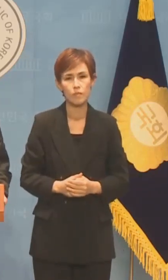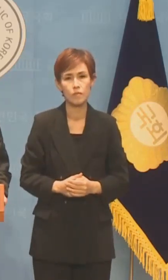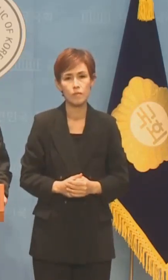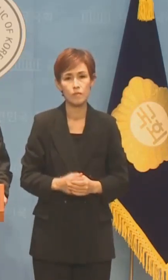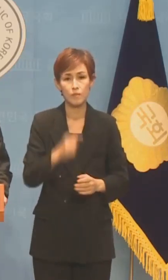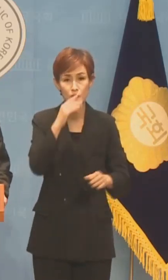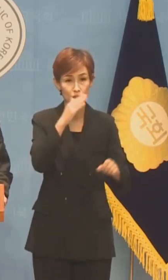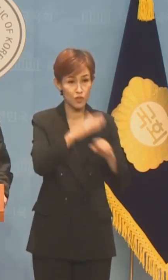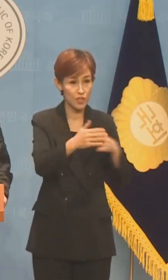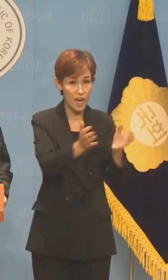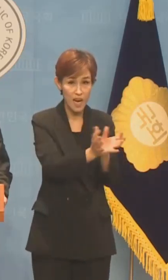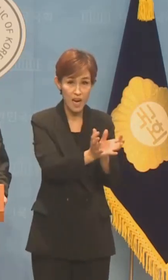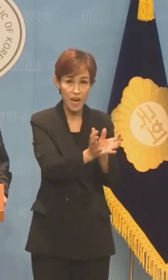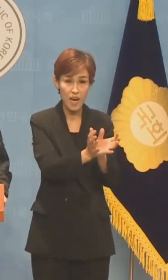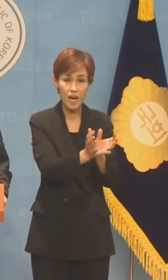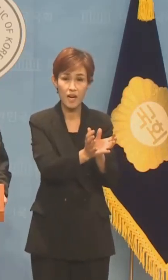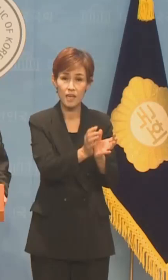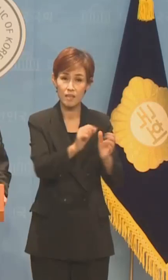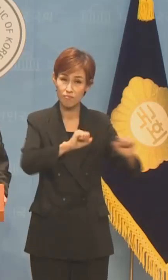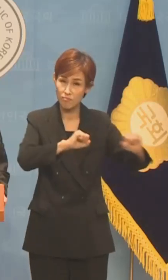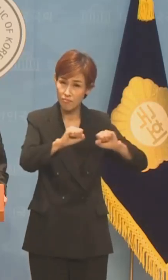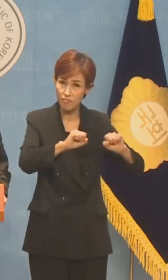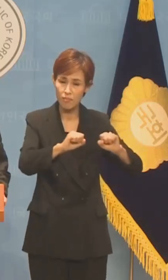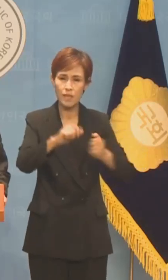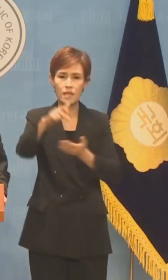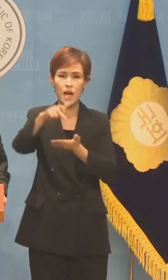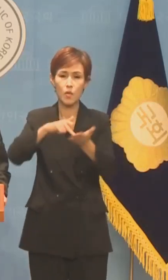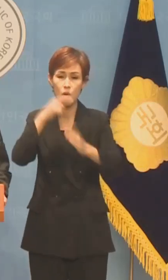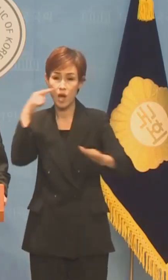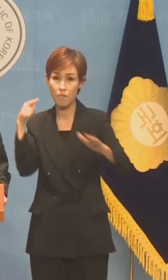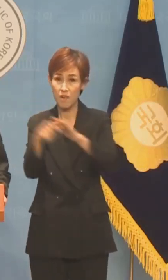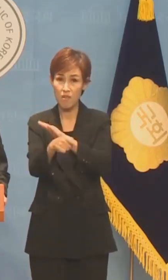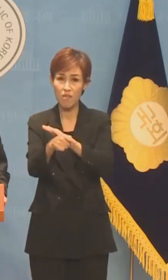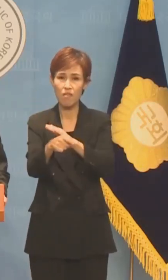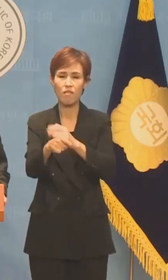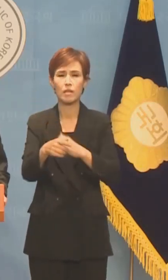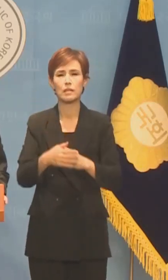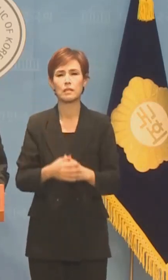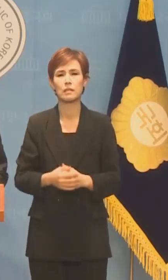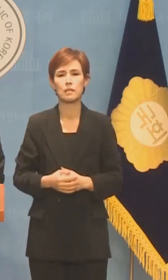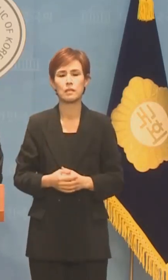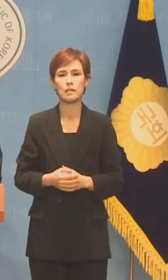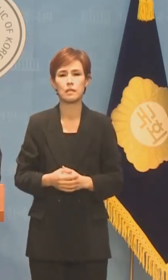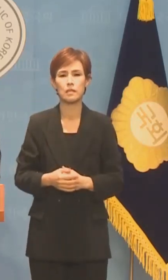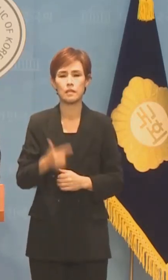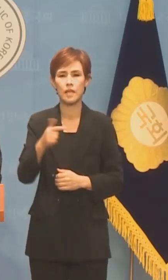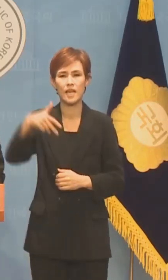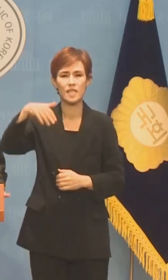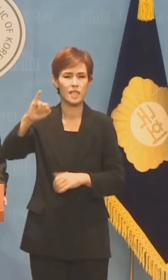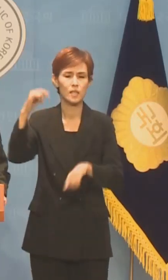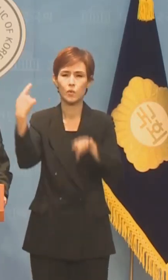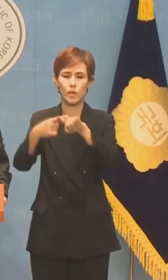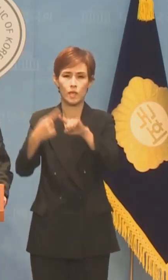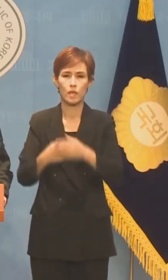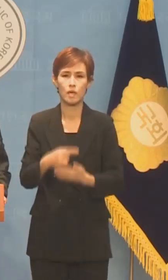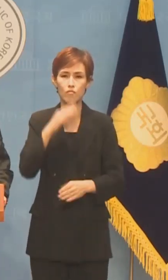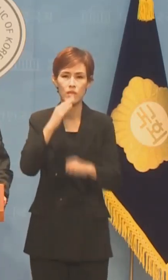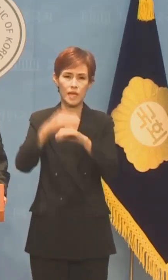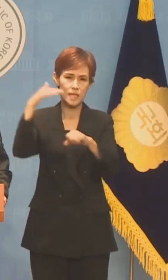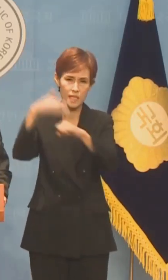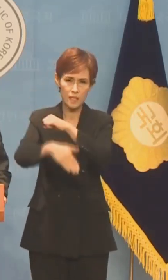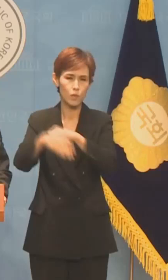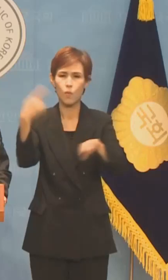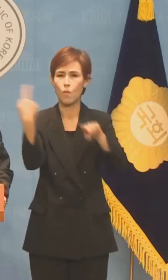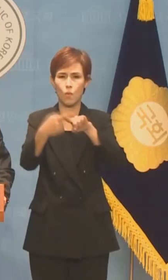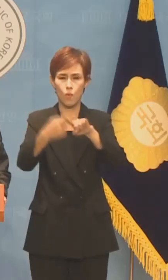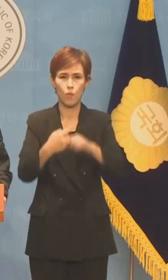민주당이 어떤 식으로 포장해도 카톡 계엄령은 나치식의 사상 통제이자 북한식의 사상